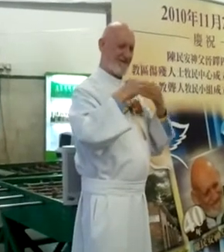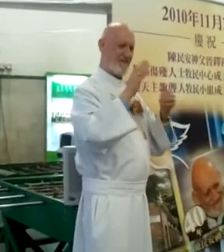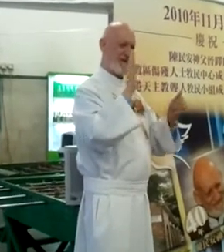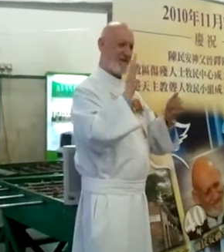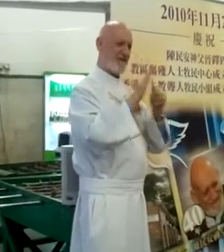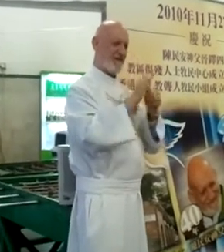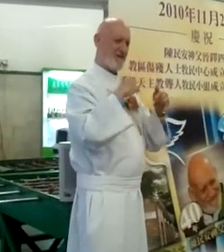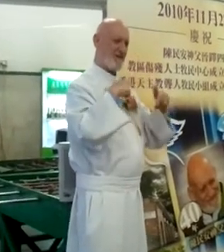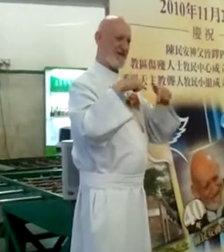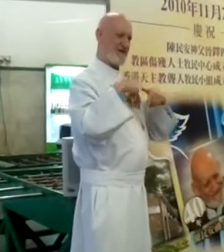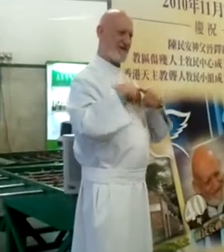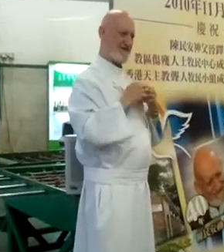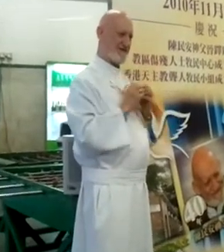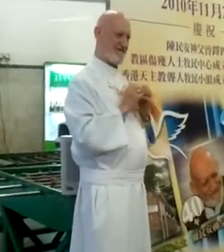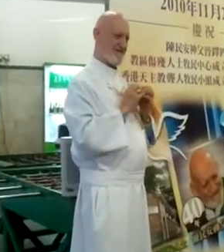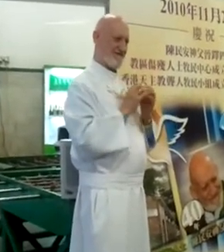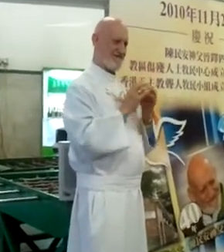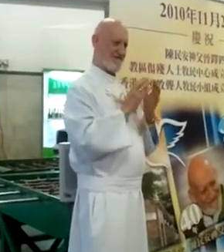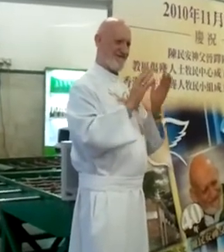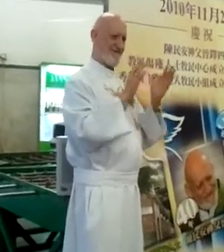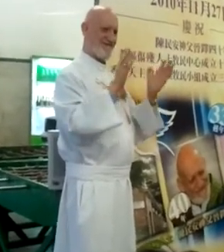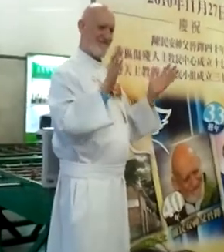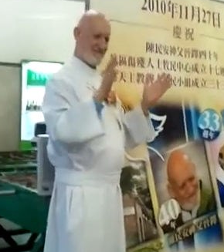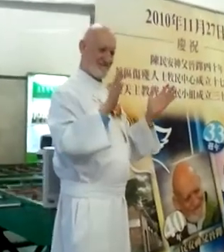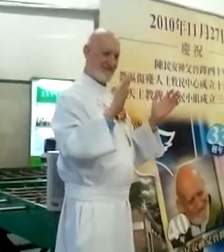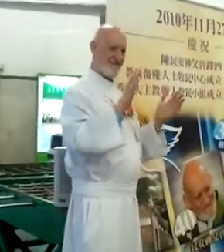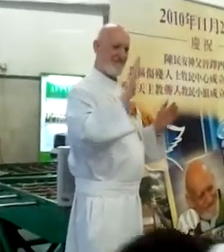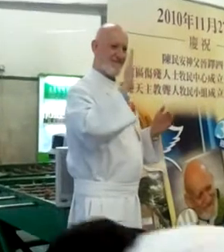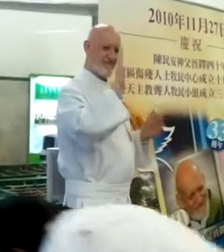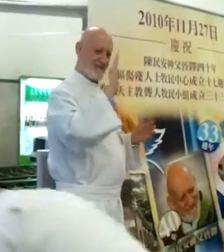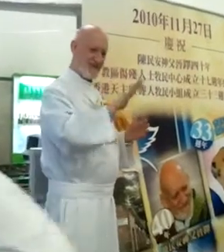是雙方面一起讓我是發展的。